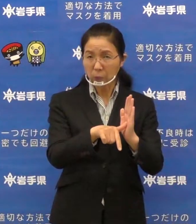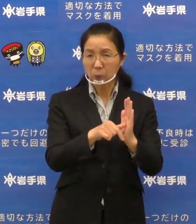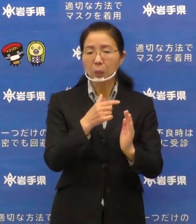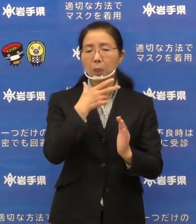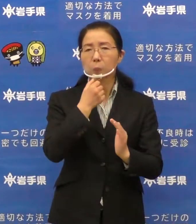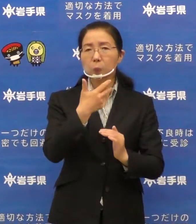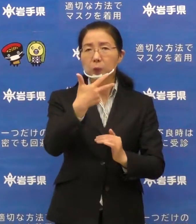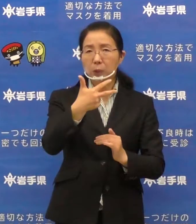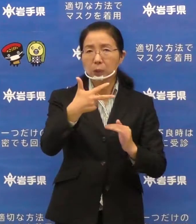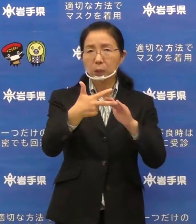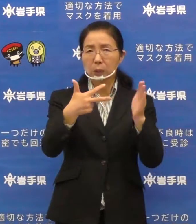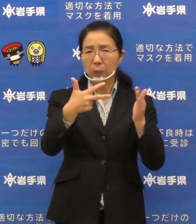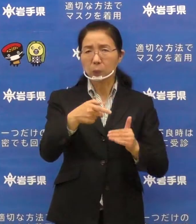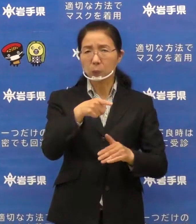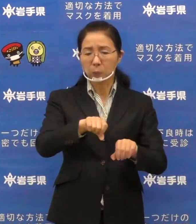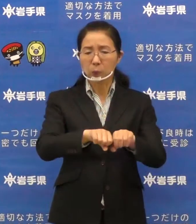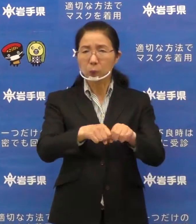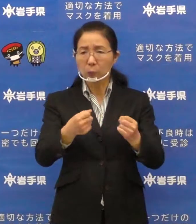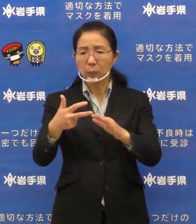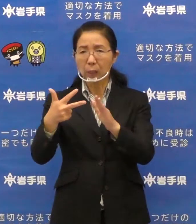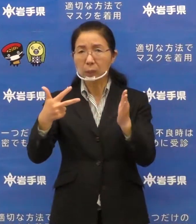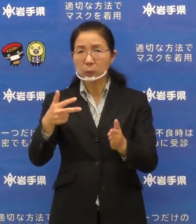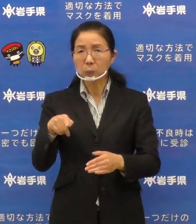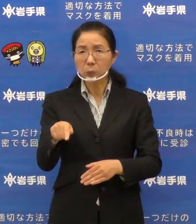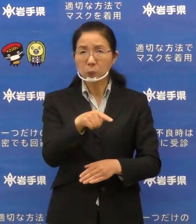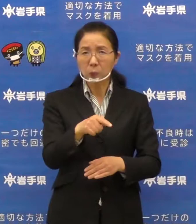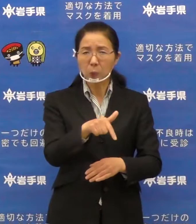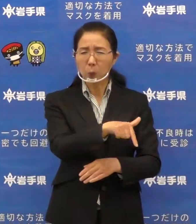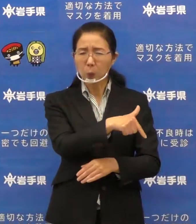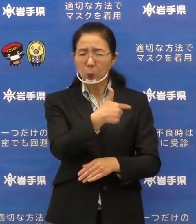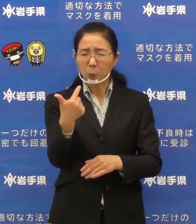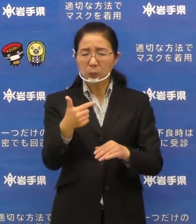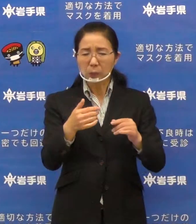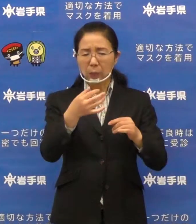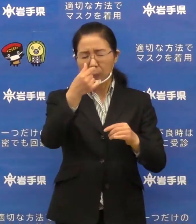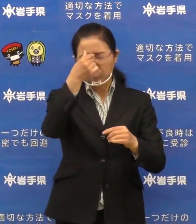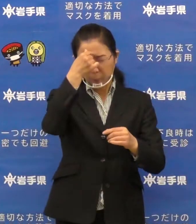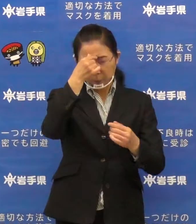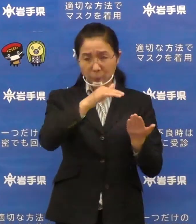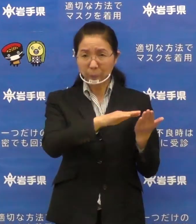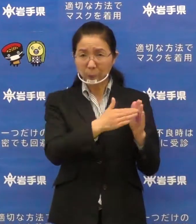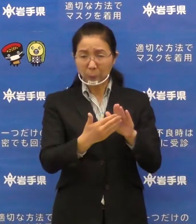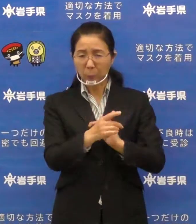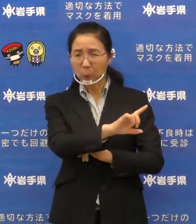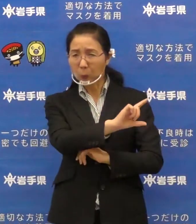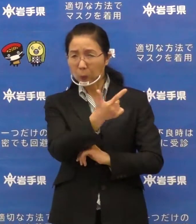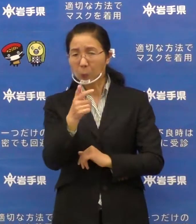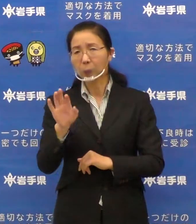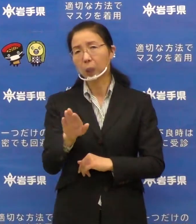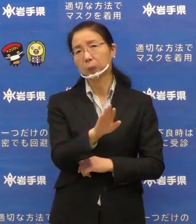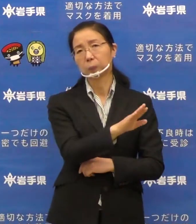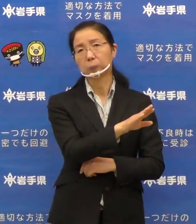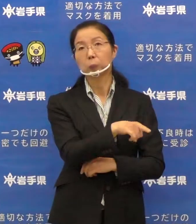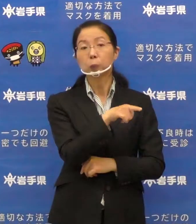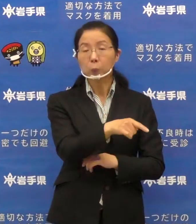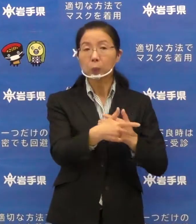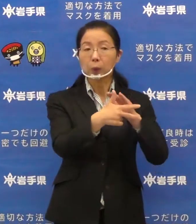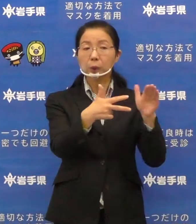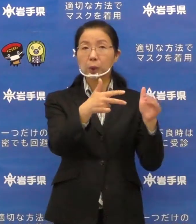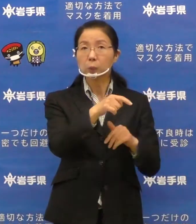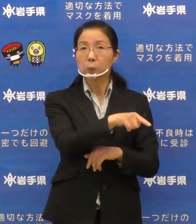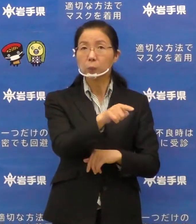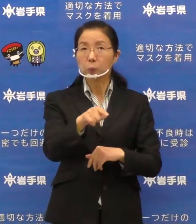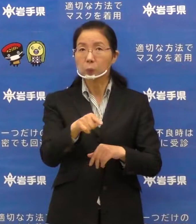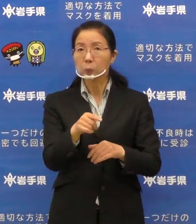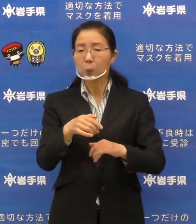施設、障害者施設、大きな被害が出て犠牲も出たということで、そういう施設の